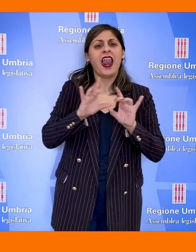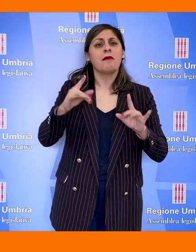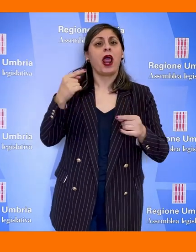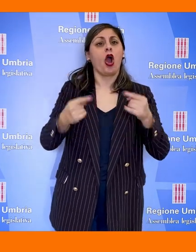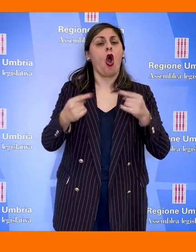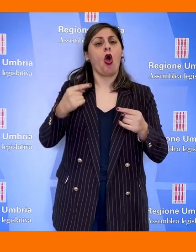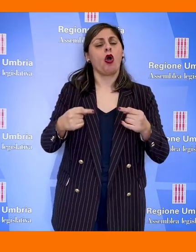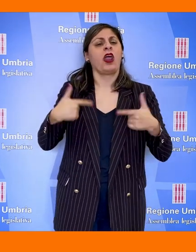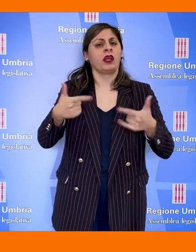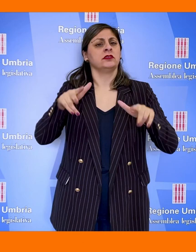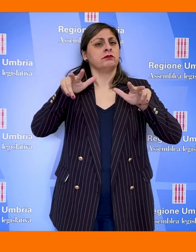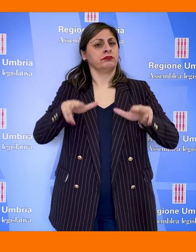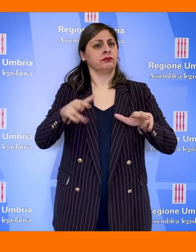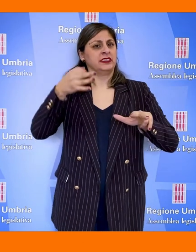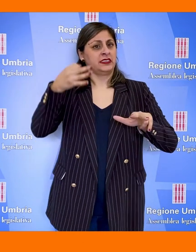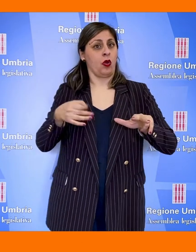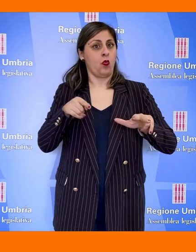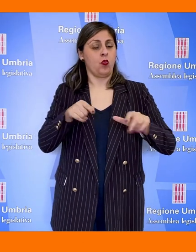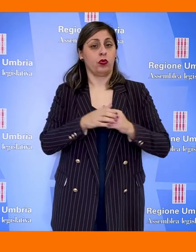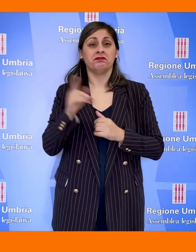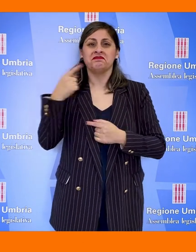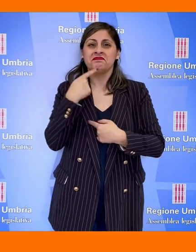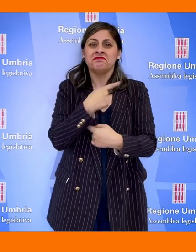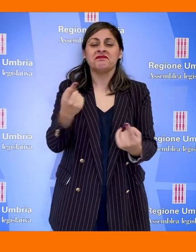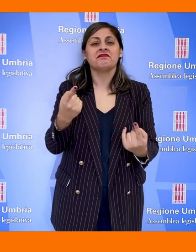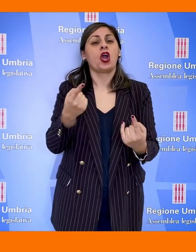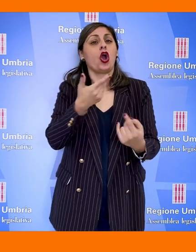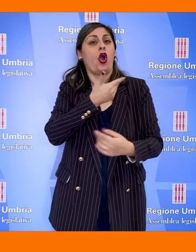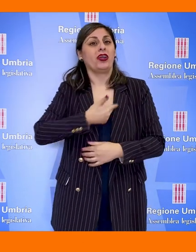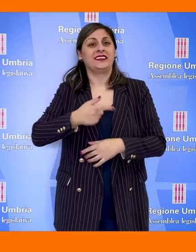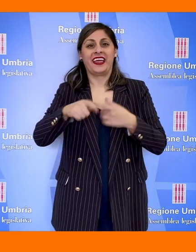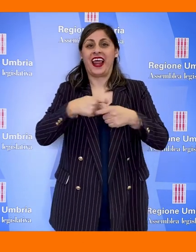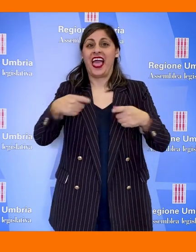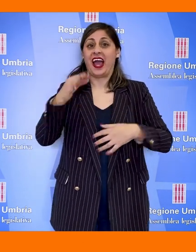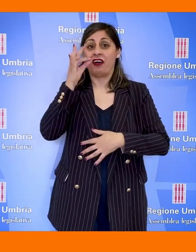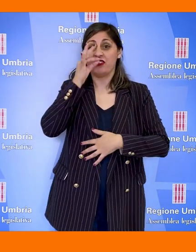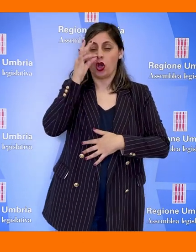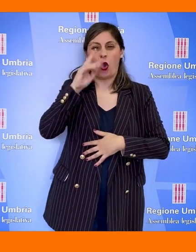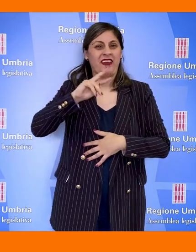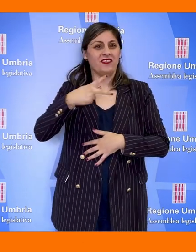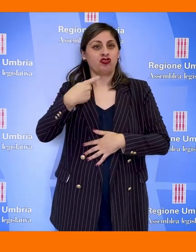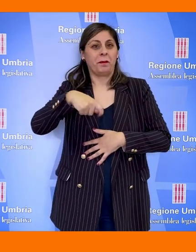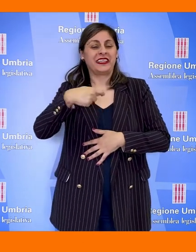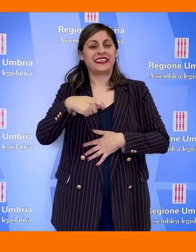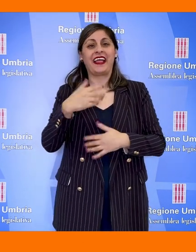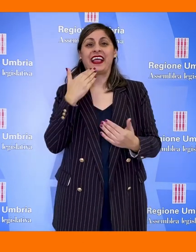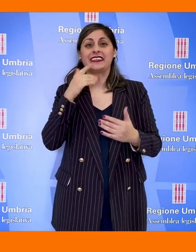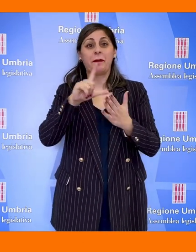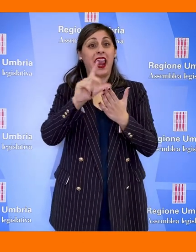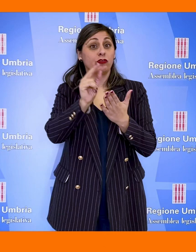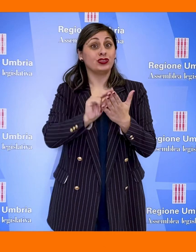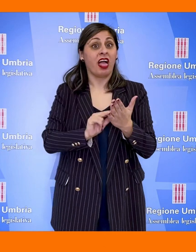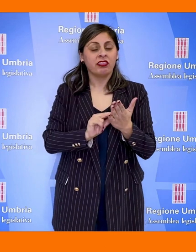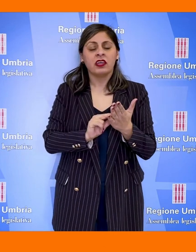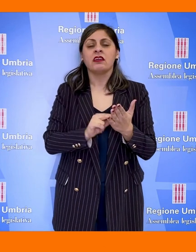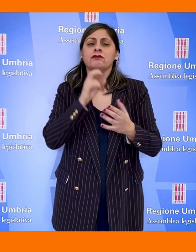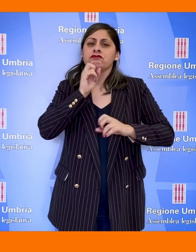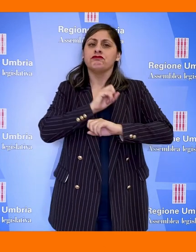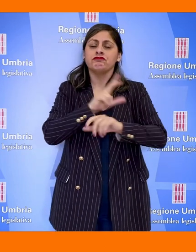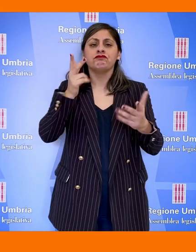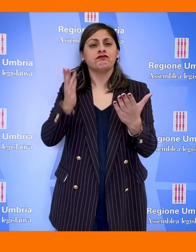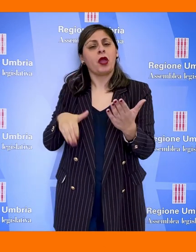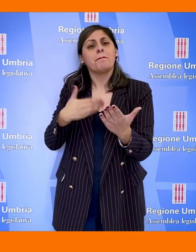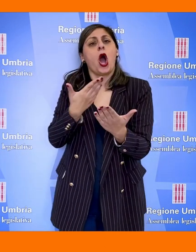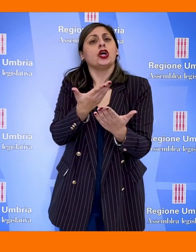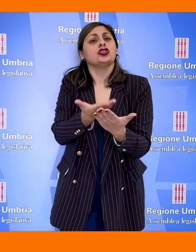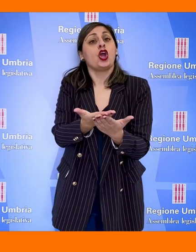libera concorrenza. Lo ha dichiarato la consigliera della Lega Paola Fioroni, vicepresidente dell'Assemblea Legislativa, annunciando